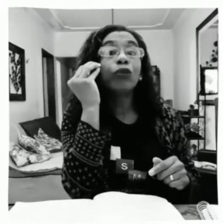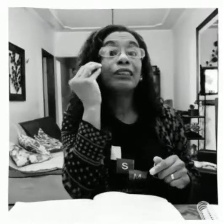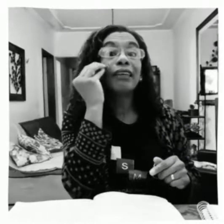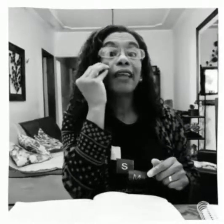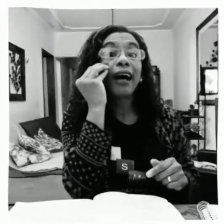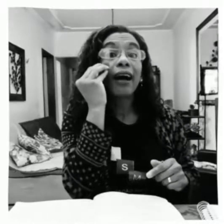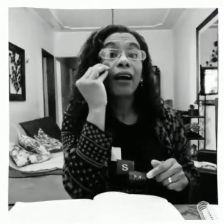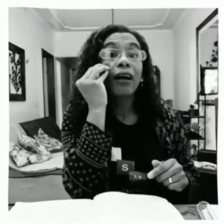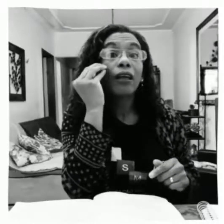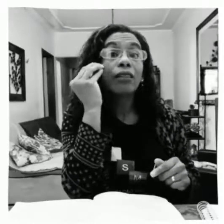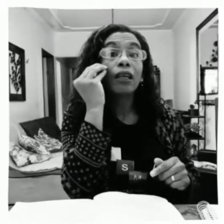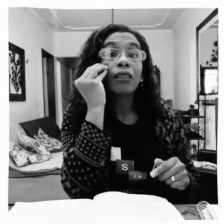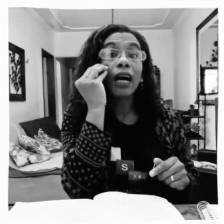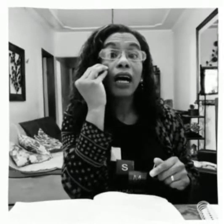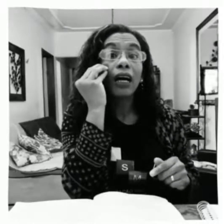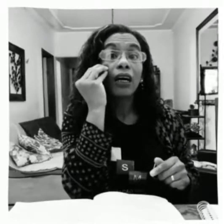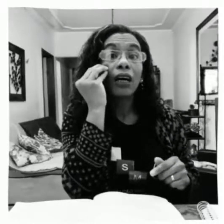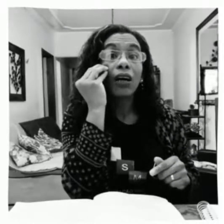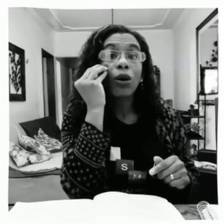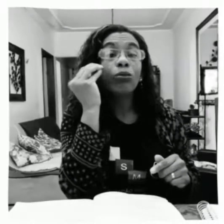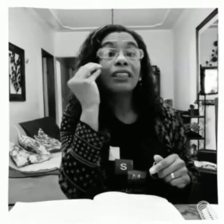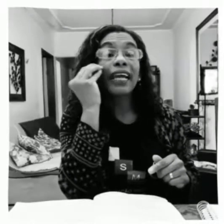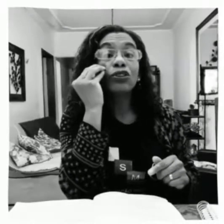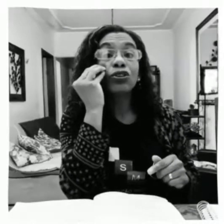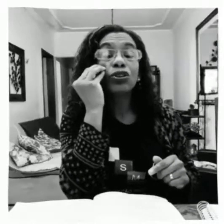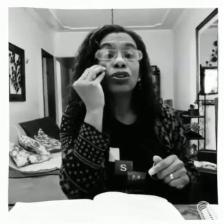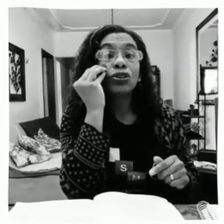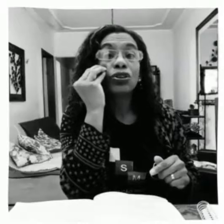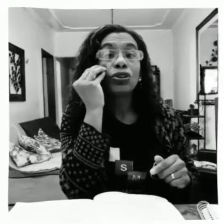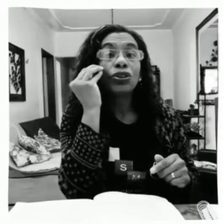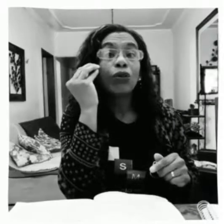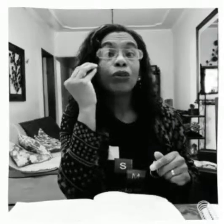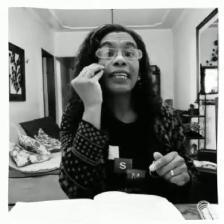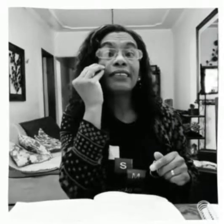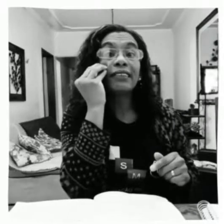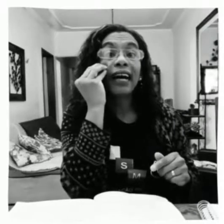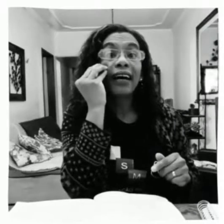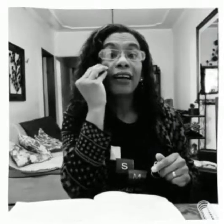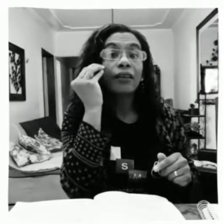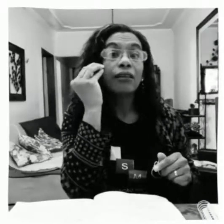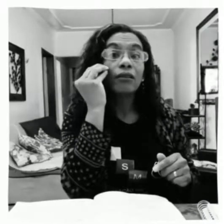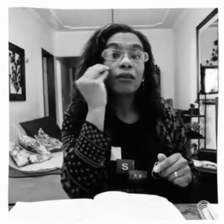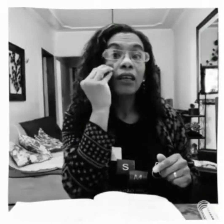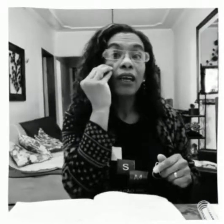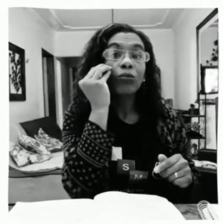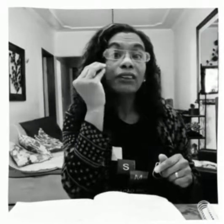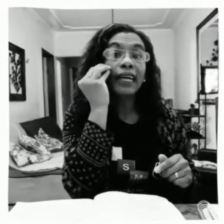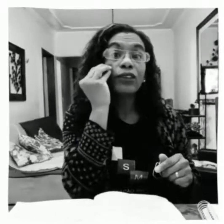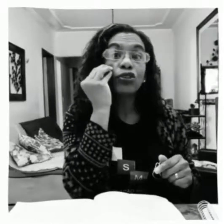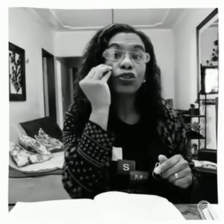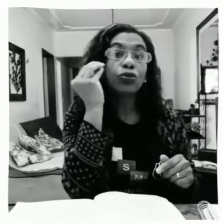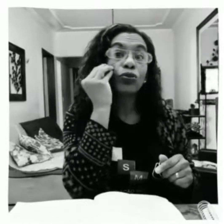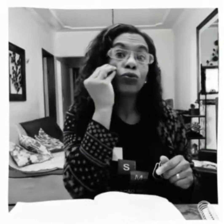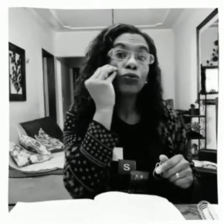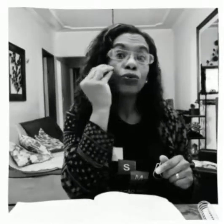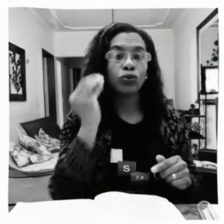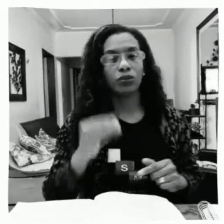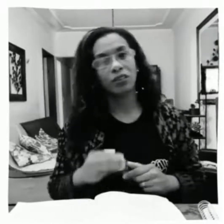tentar. Eu vou tentar. Ou teste. Vou testar. Então,